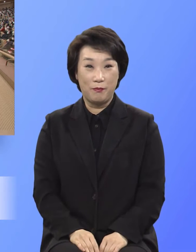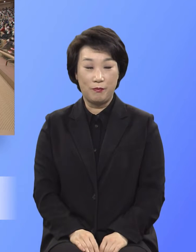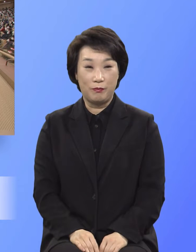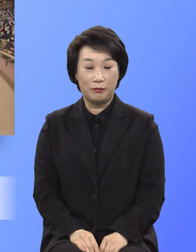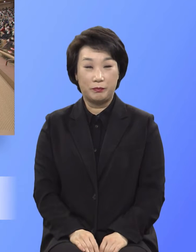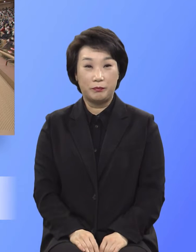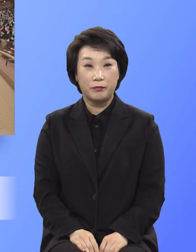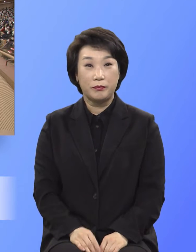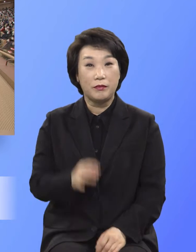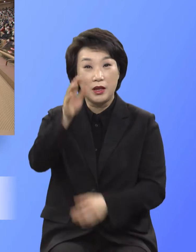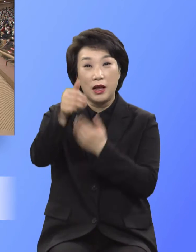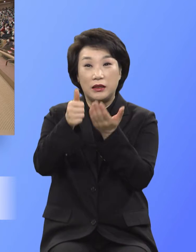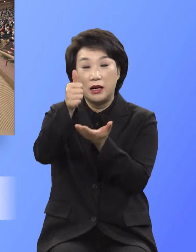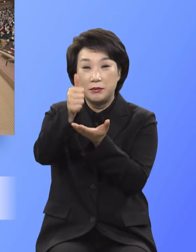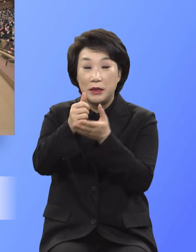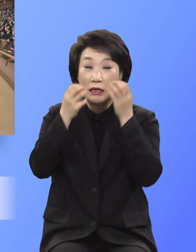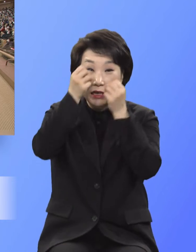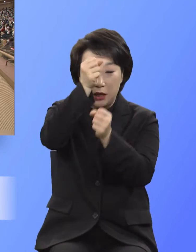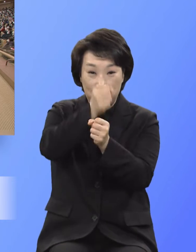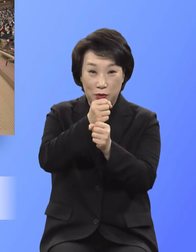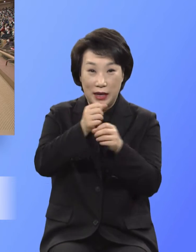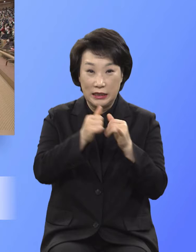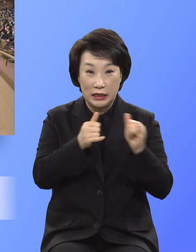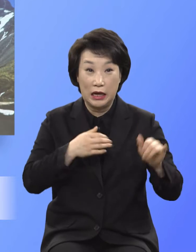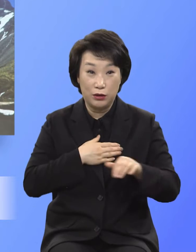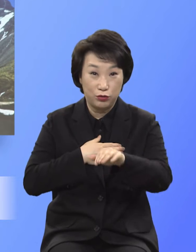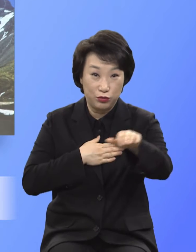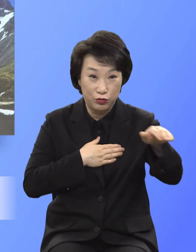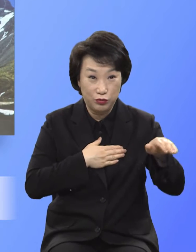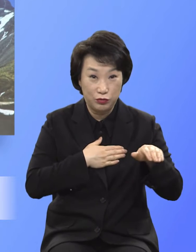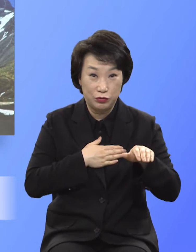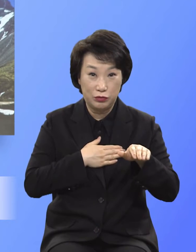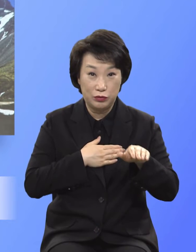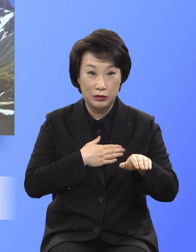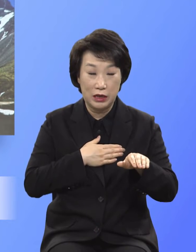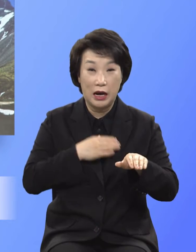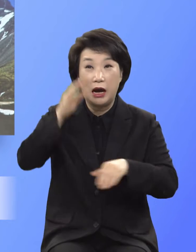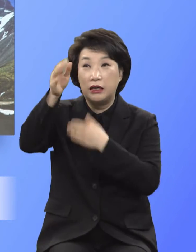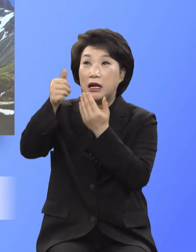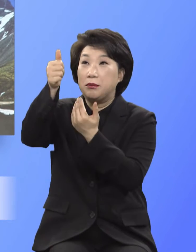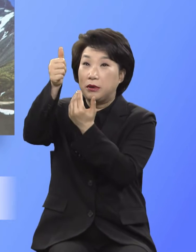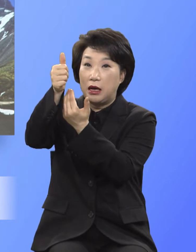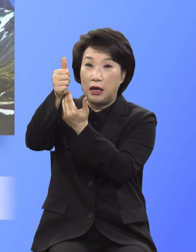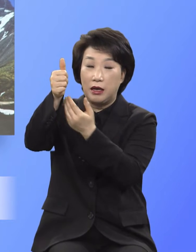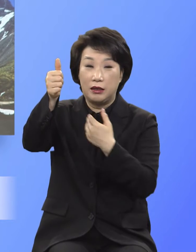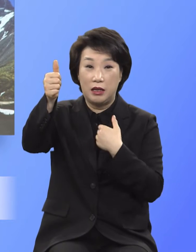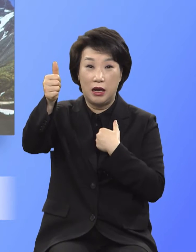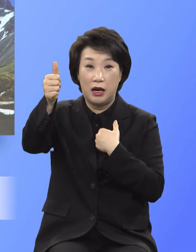하나님은 자신이 창조한 인간이 하나님 앞에